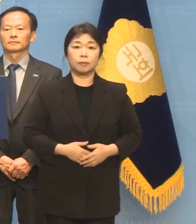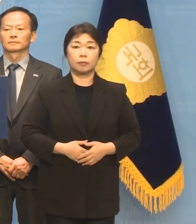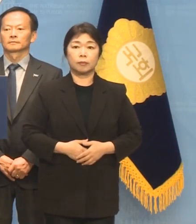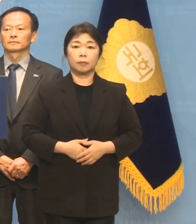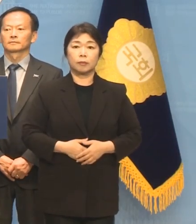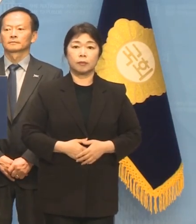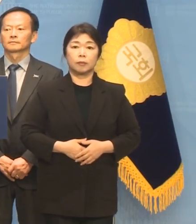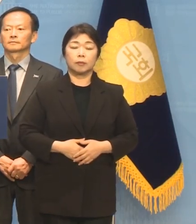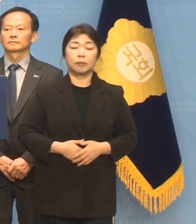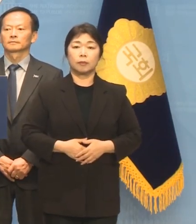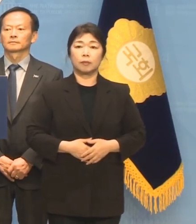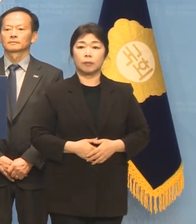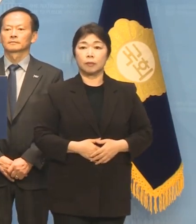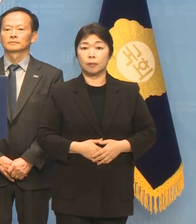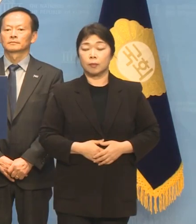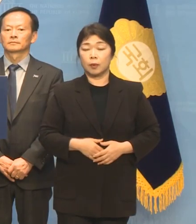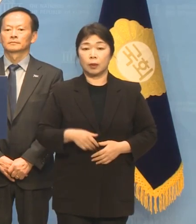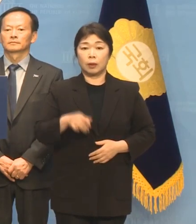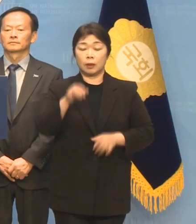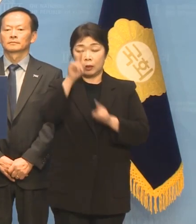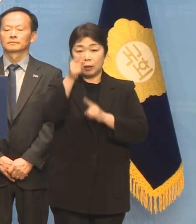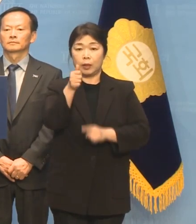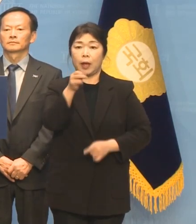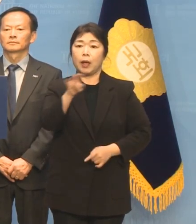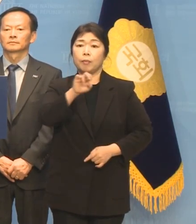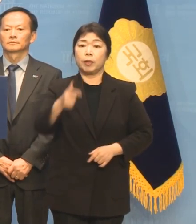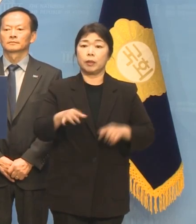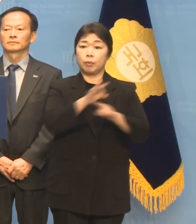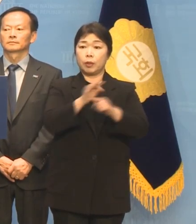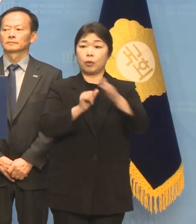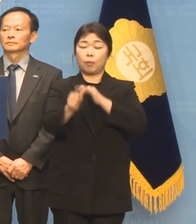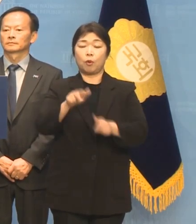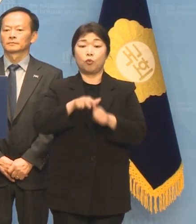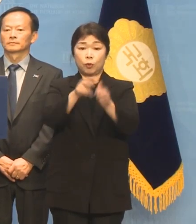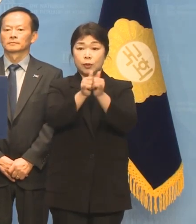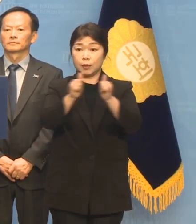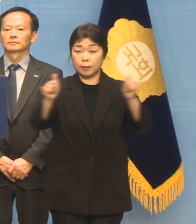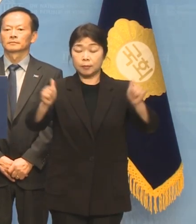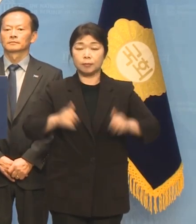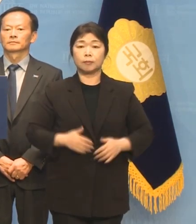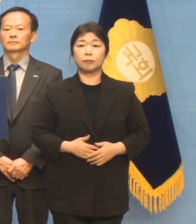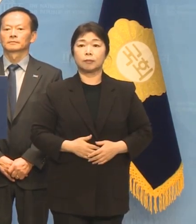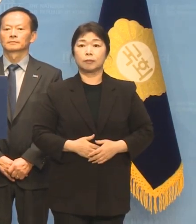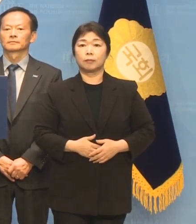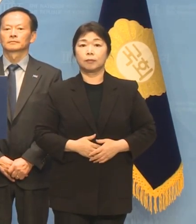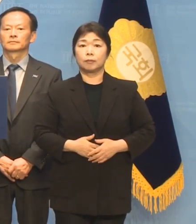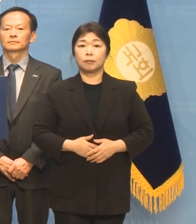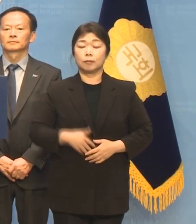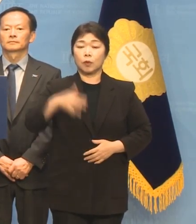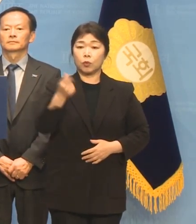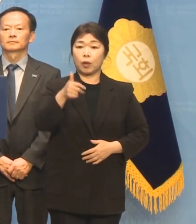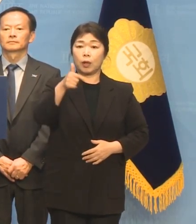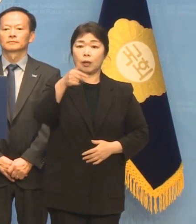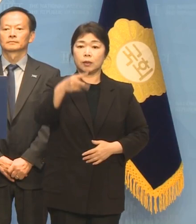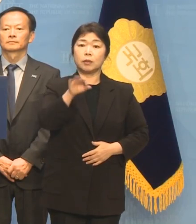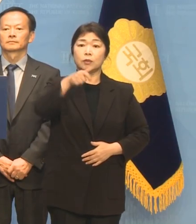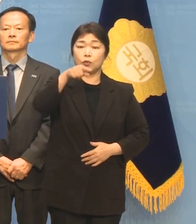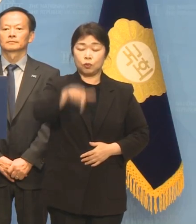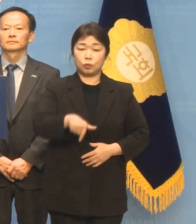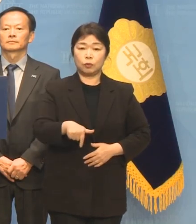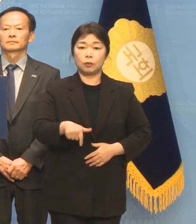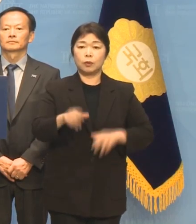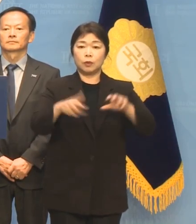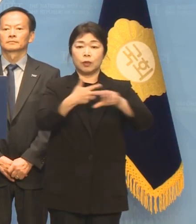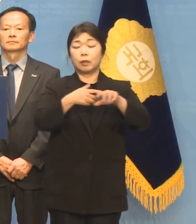이십니다 이혜민 비례대표 후보님이 최승국 조국